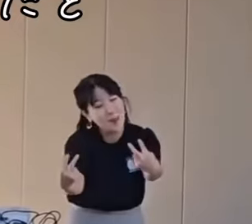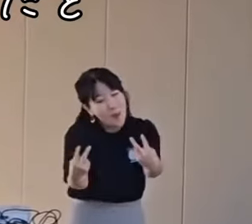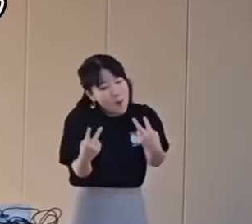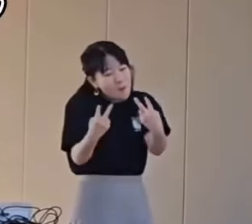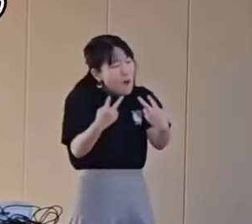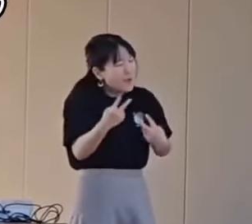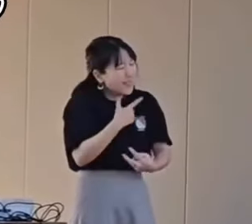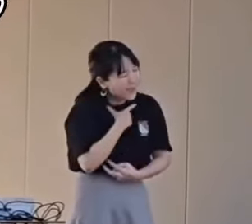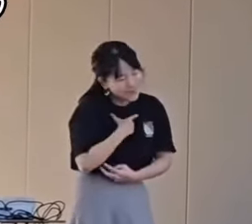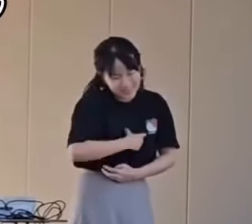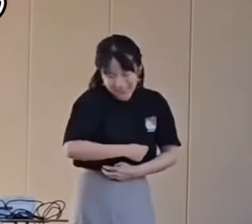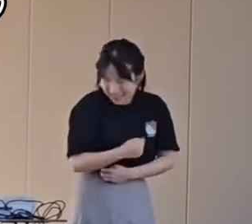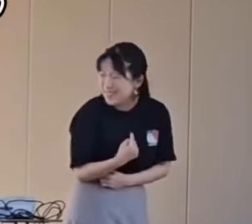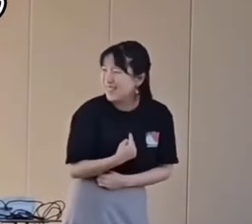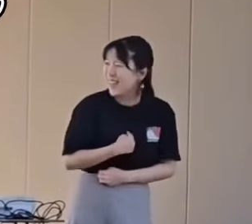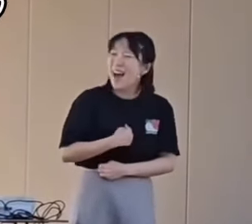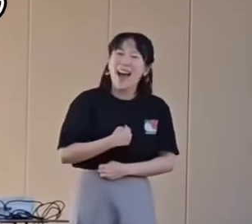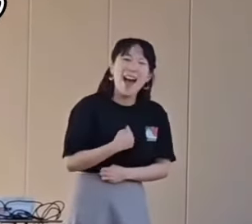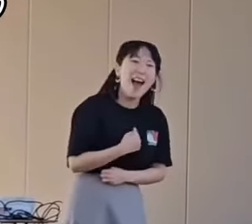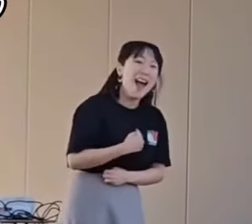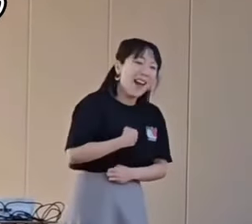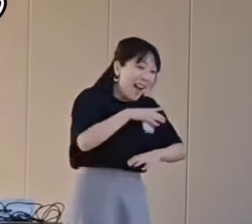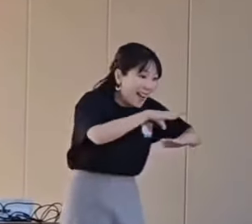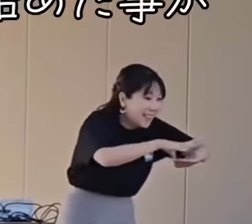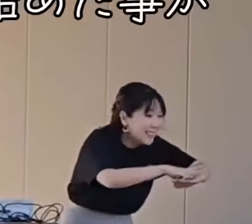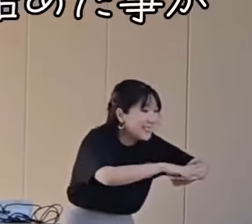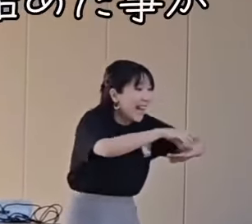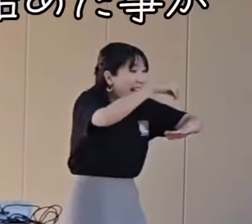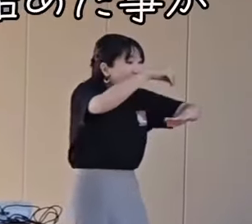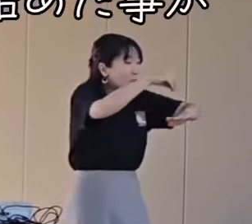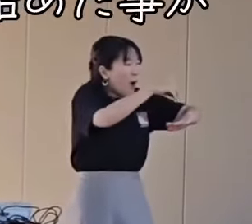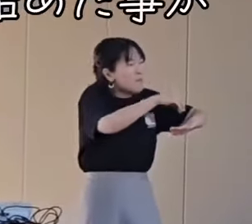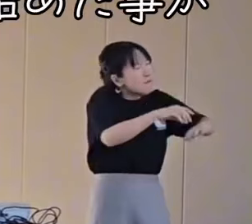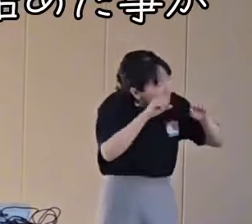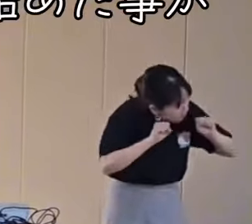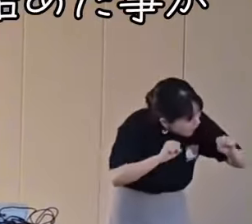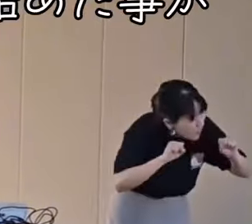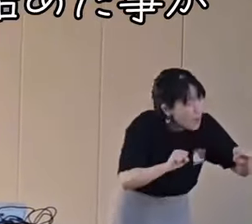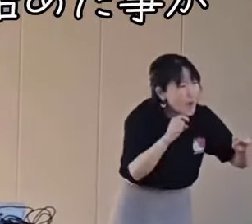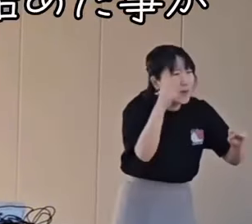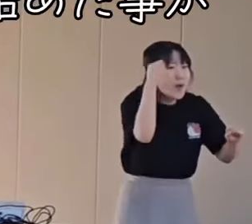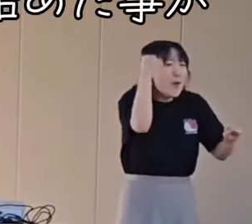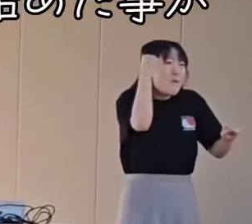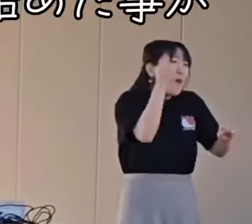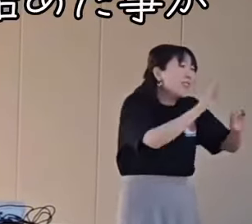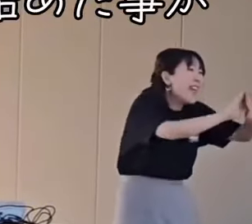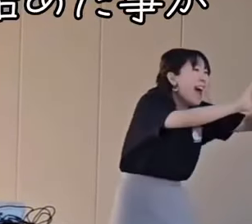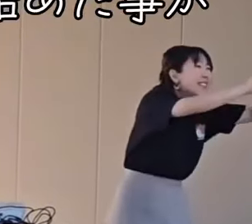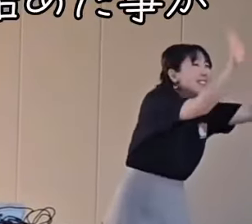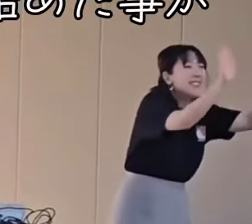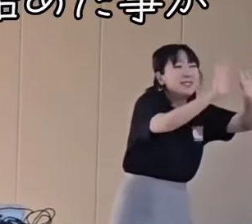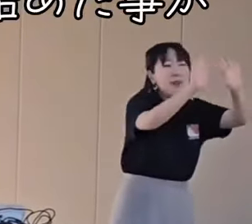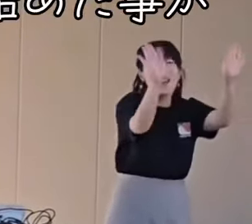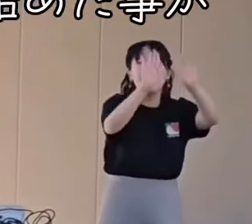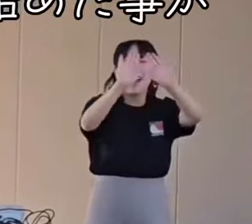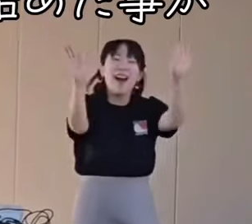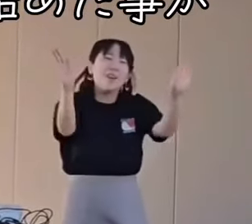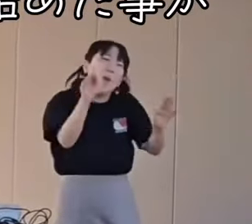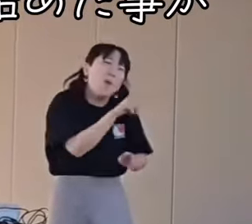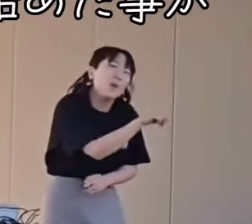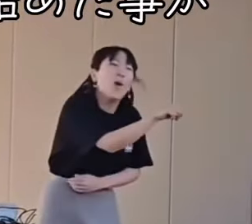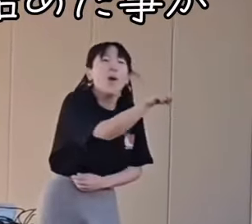と思ってほしいから、最初は頑張ろうと思って始め